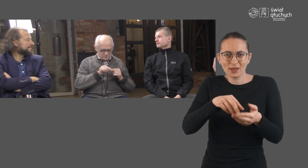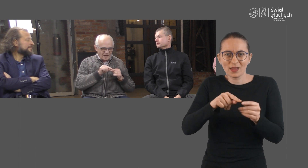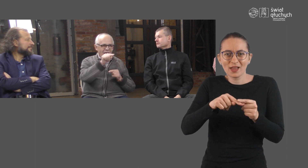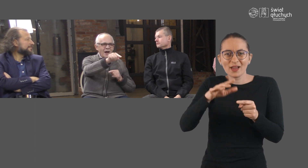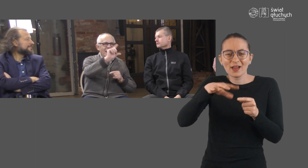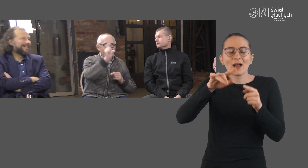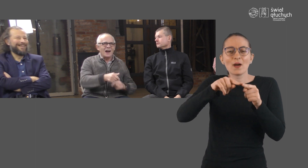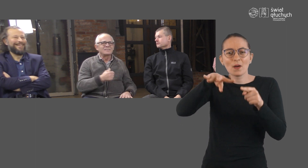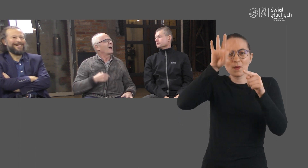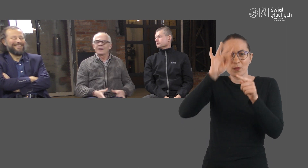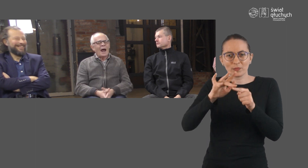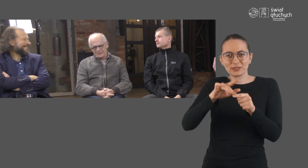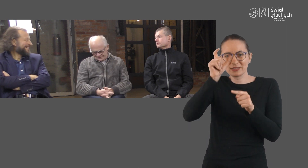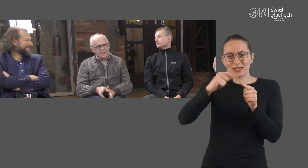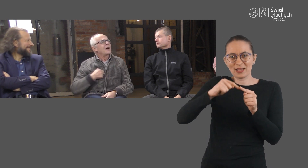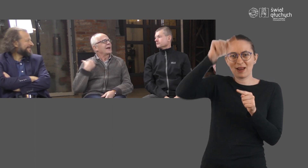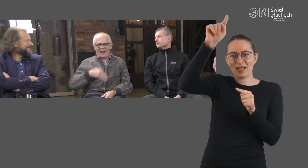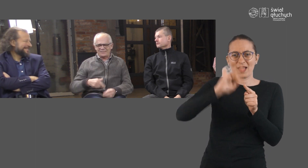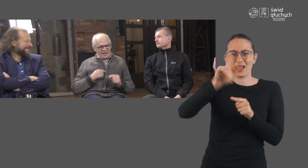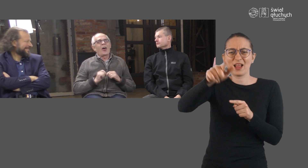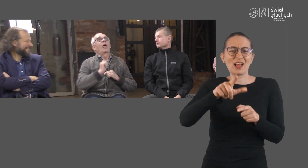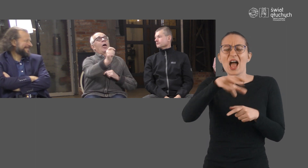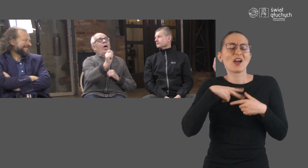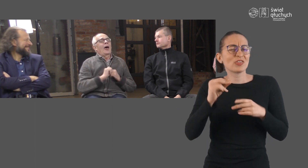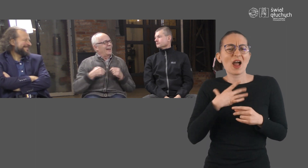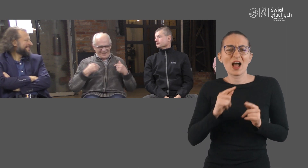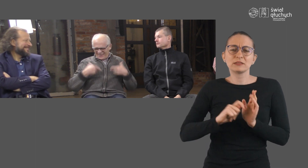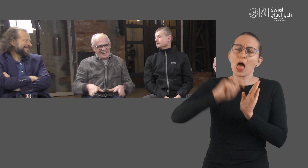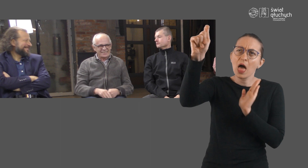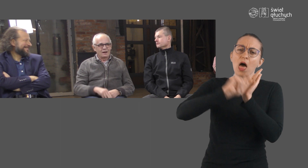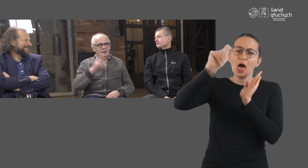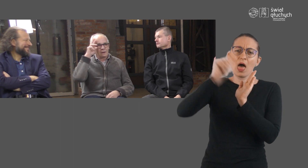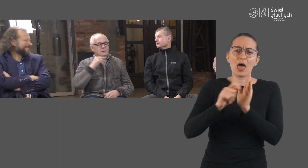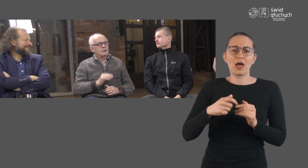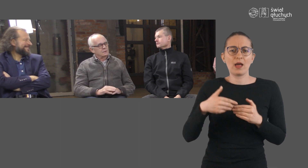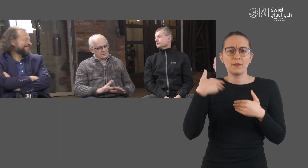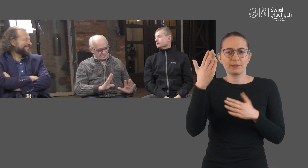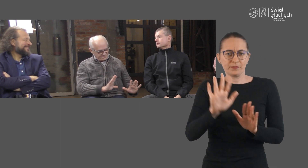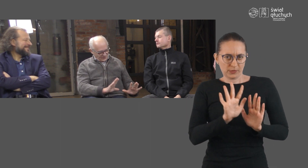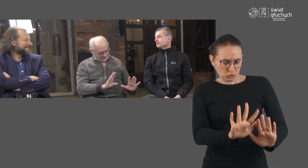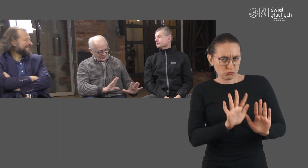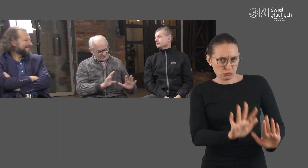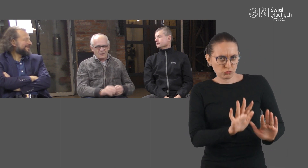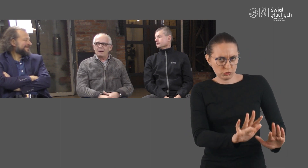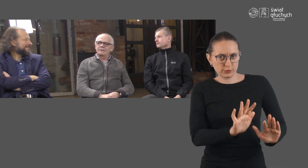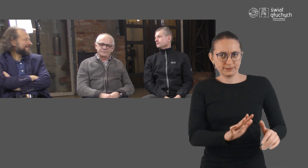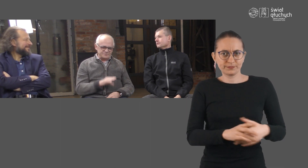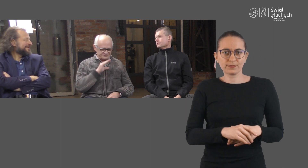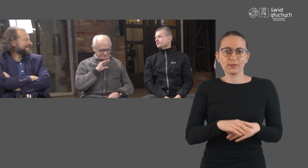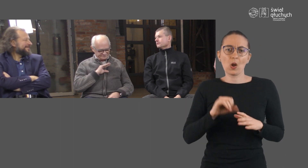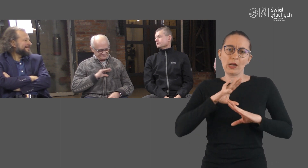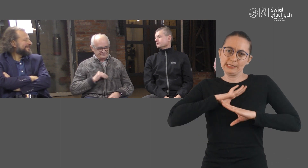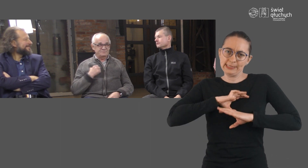Rozłożyłem mapy, patrzyłem, gdzie to jest miasto. O Boże, do Gdańska. Nie, ja nie chcę tak daleko dojeżdżać. A tata mówił, no